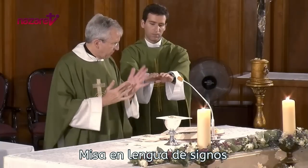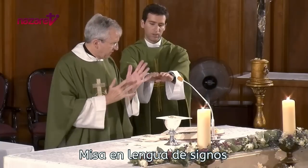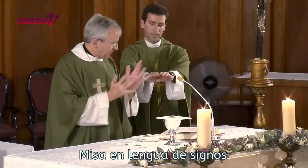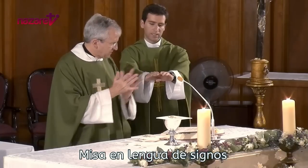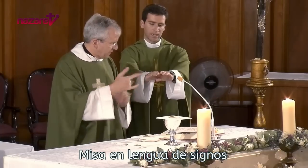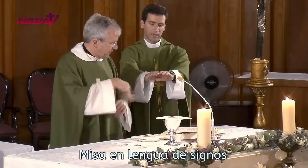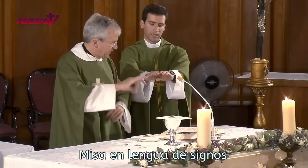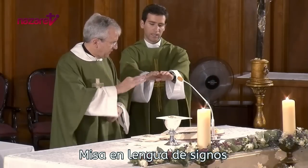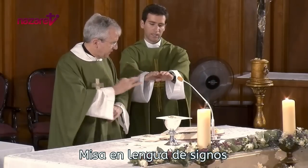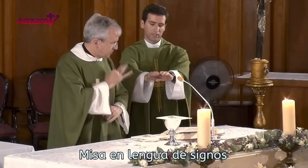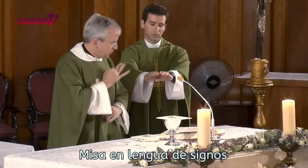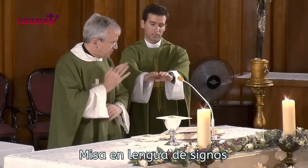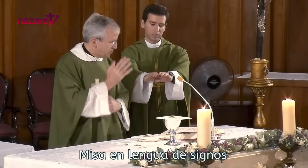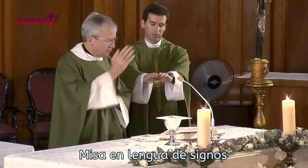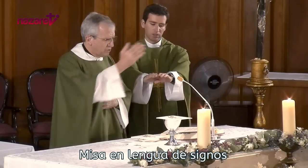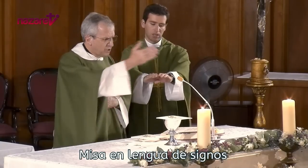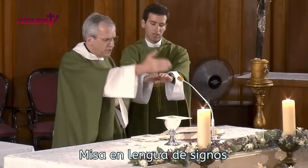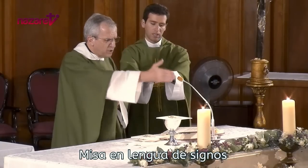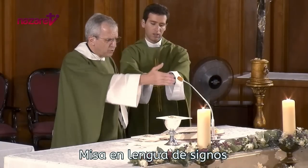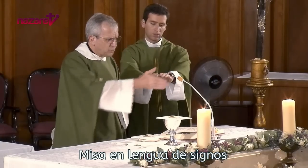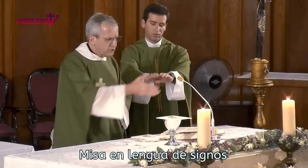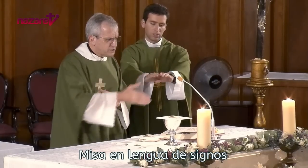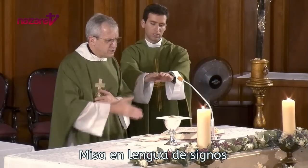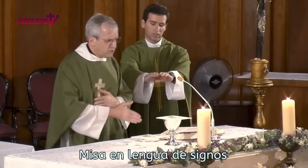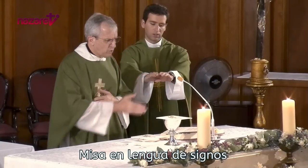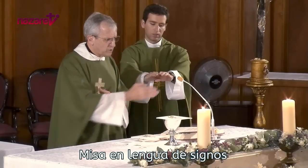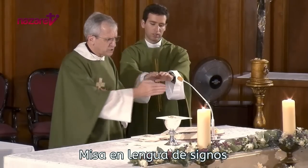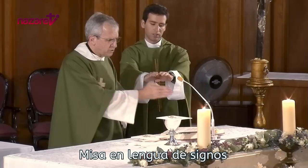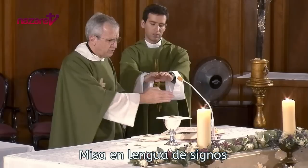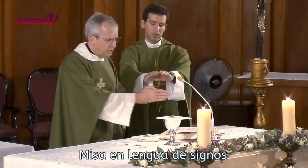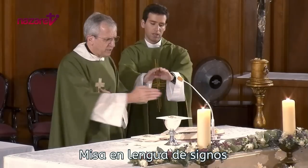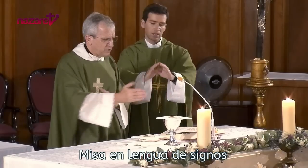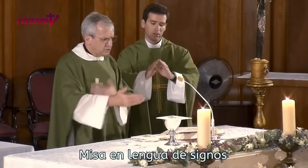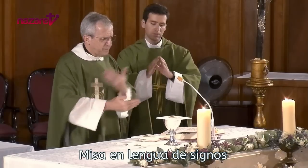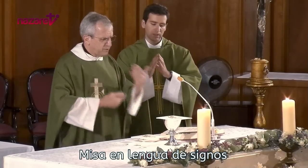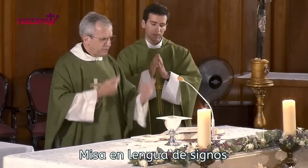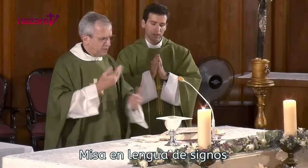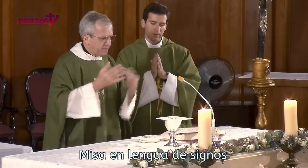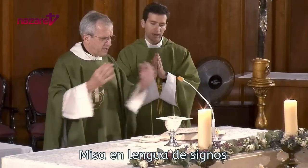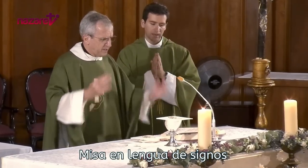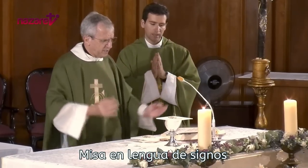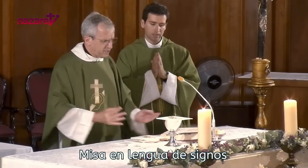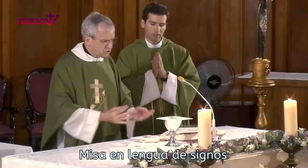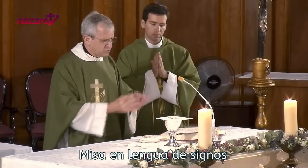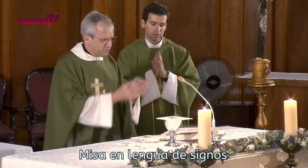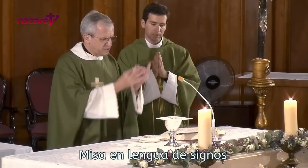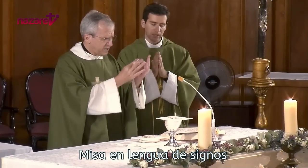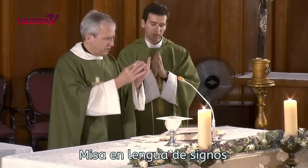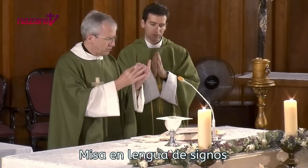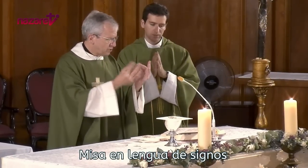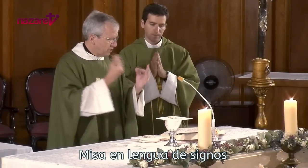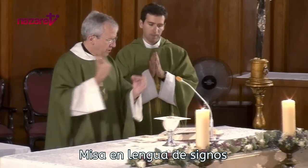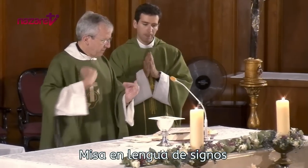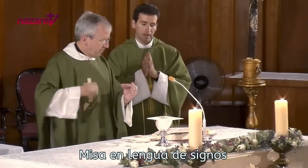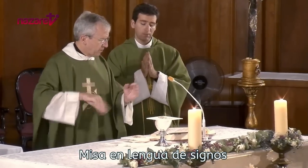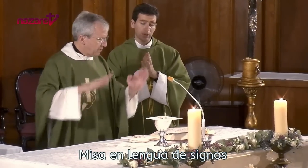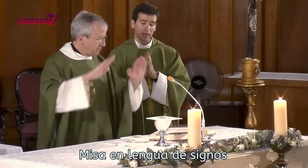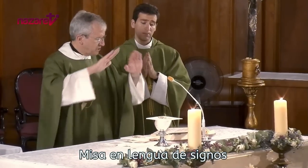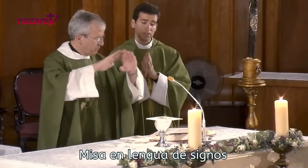la sangre de Jesucristo, Hijo tuyo y Señor nuestro, que nos mandó celebrar estos misterios. Porque él mismo,